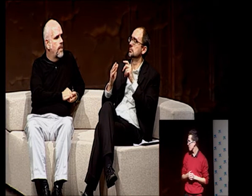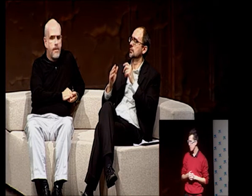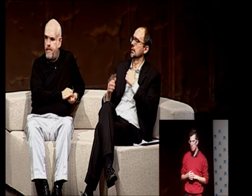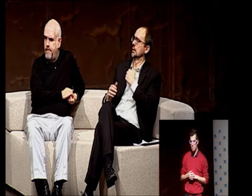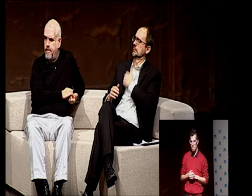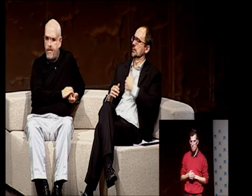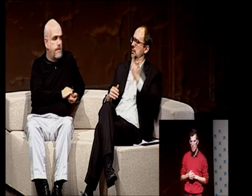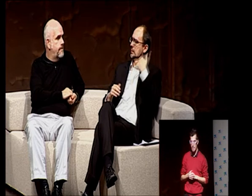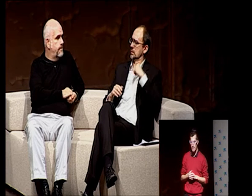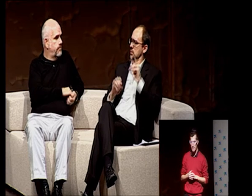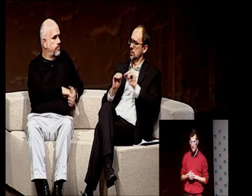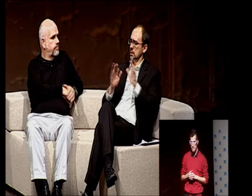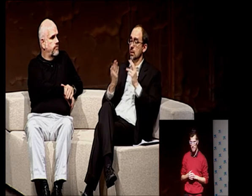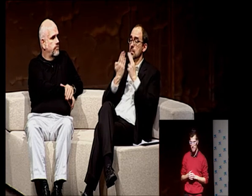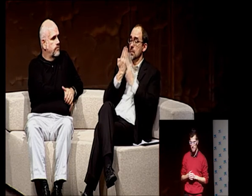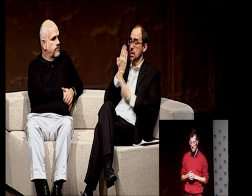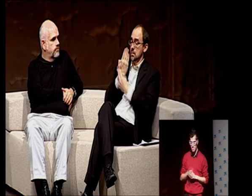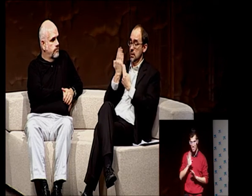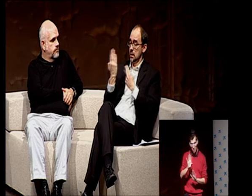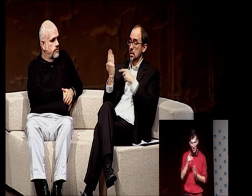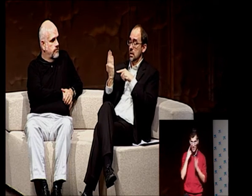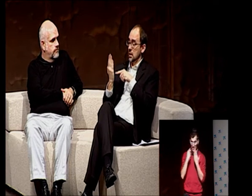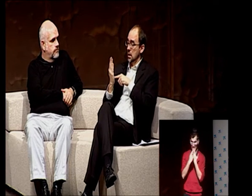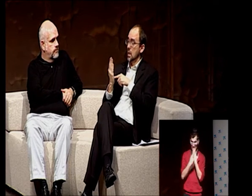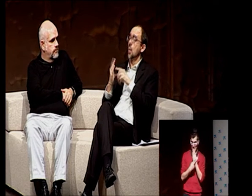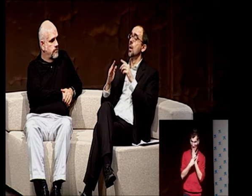esa información está recogida en algún documento